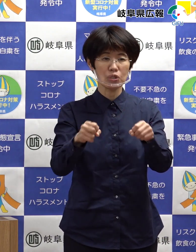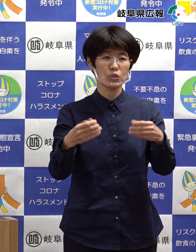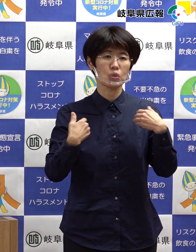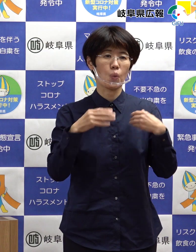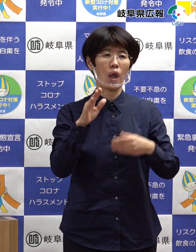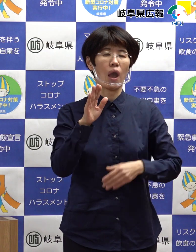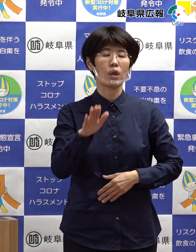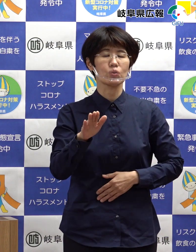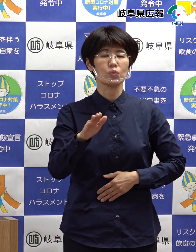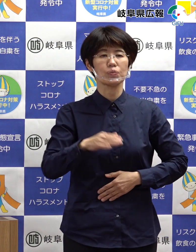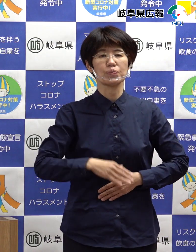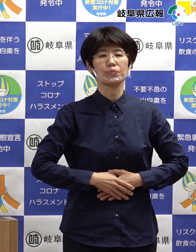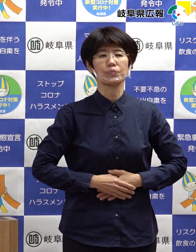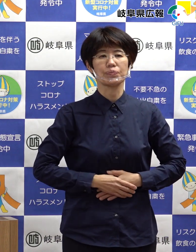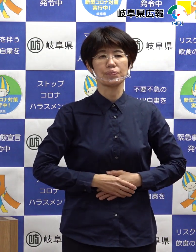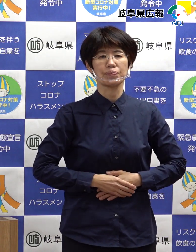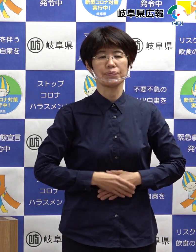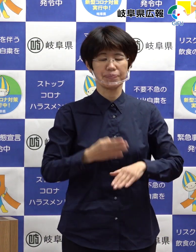ますね。